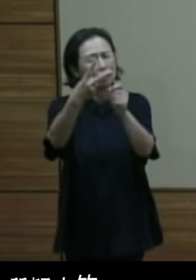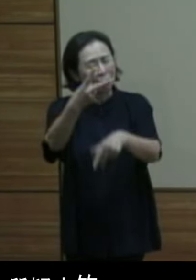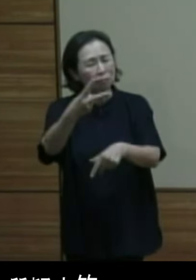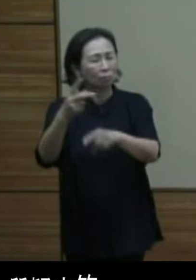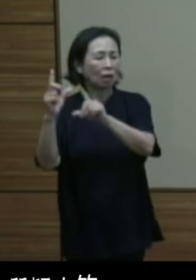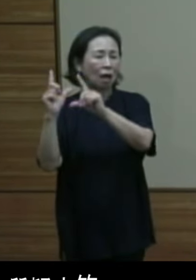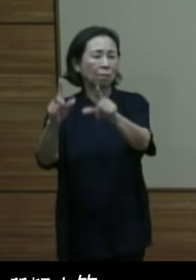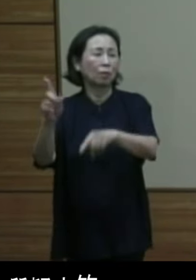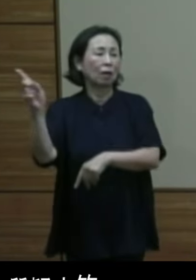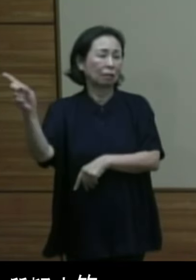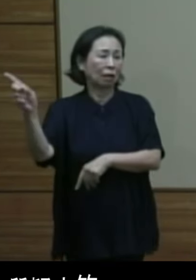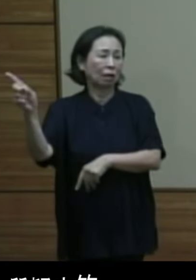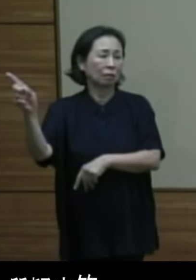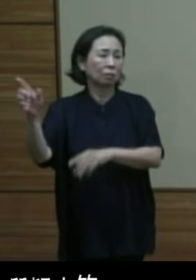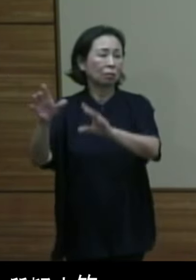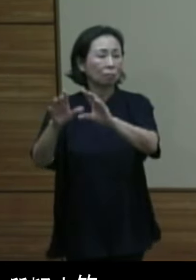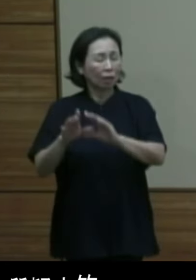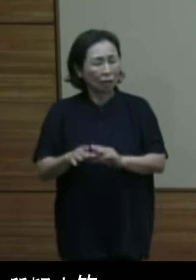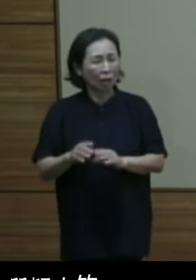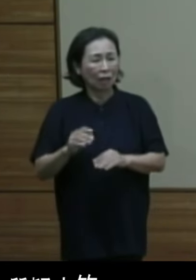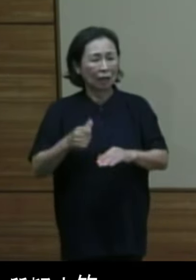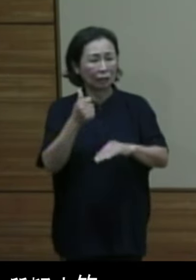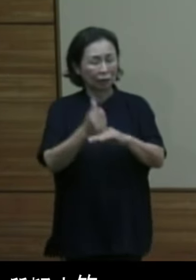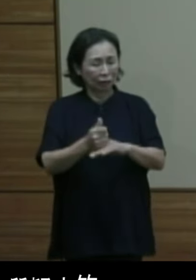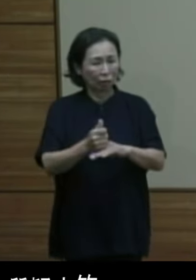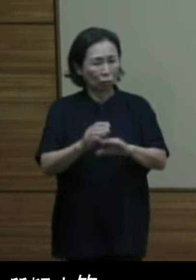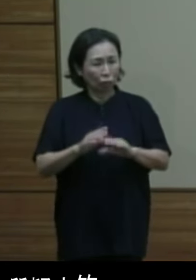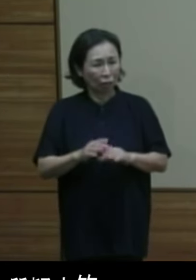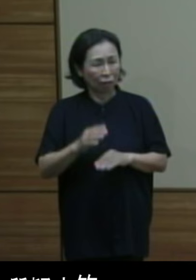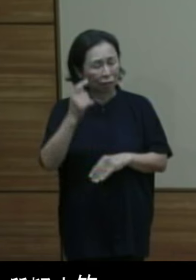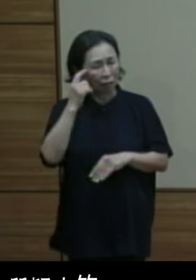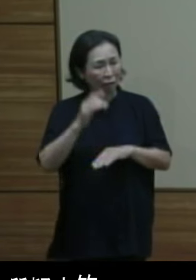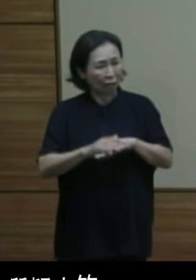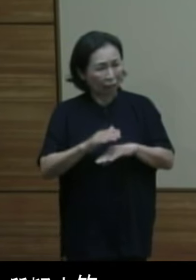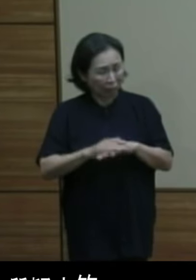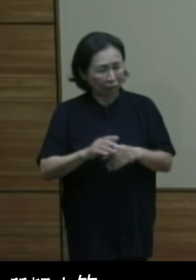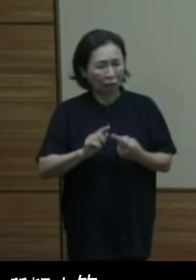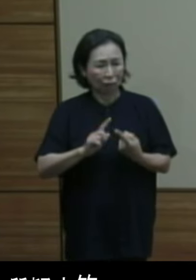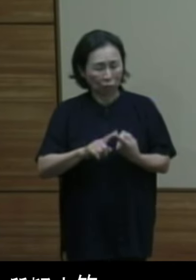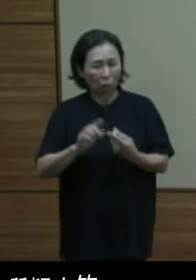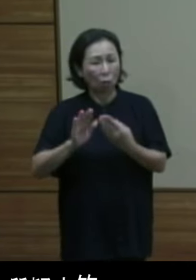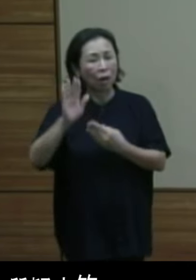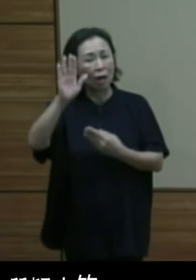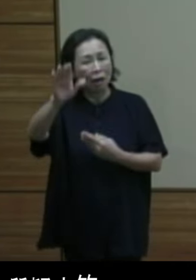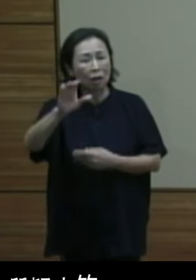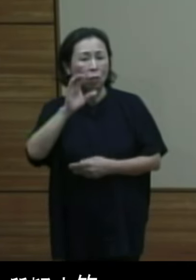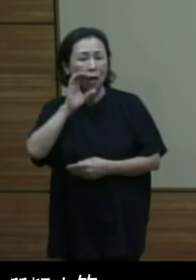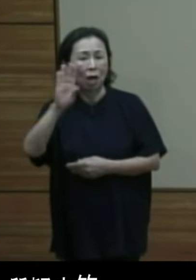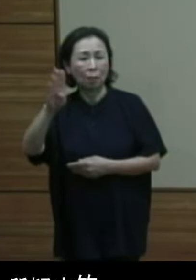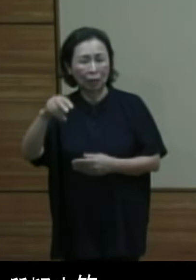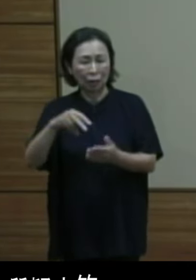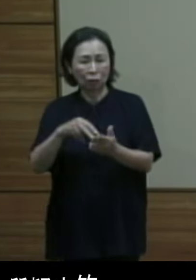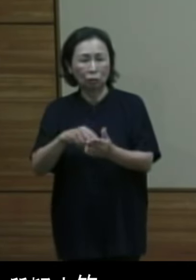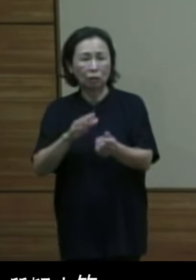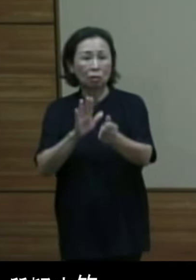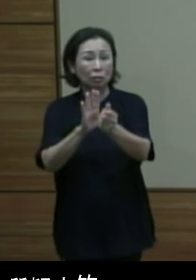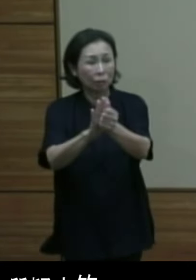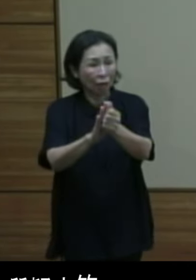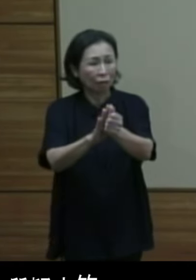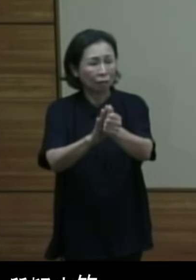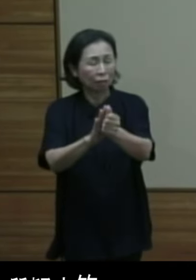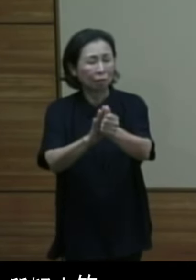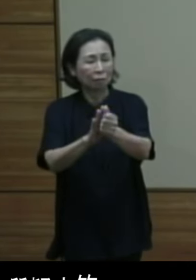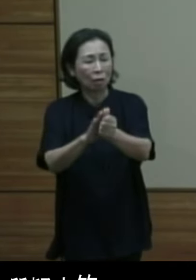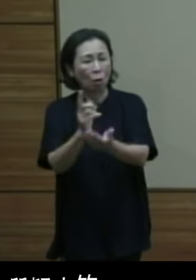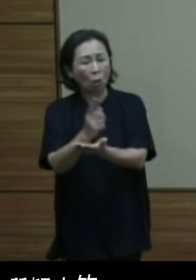表を受けて、知事の受け止めとですね、今後の和歌山からの支援などのそういったあり方、方